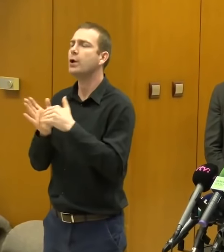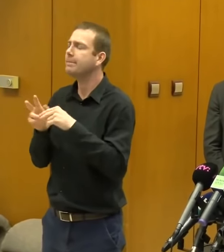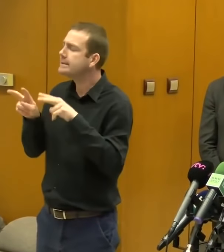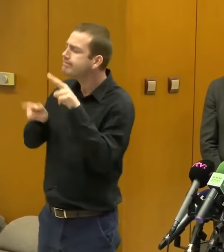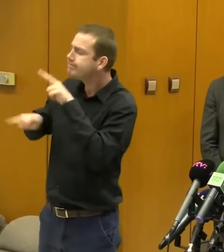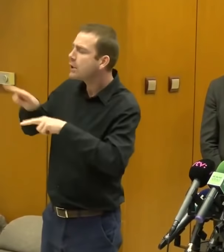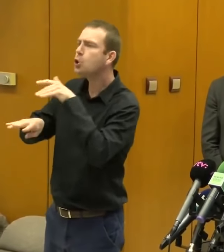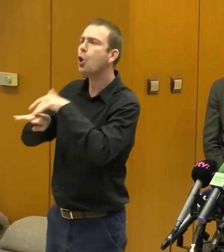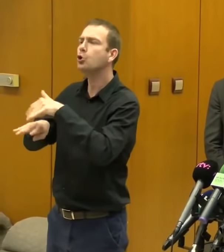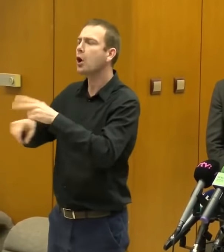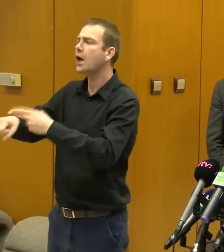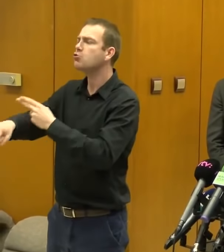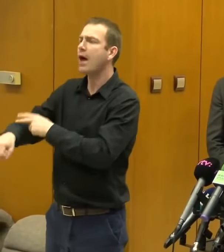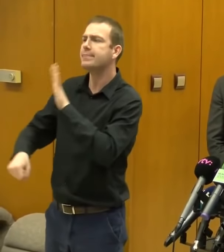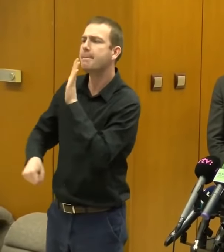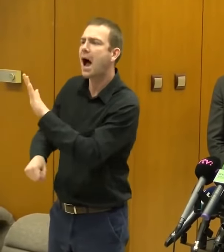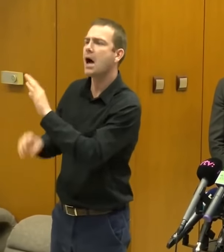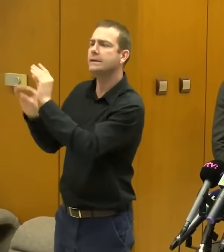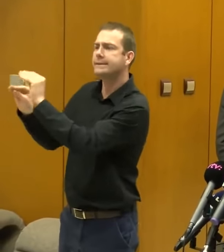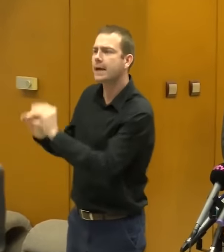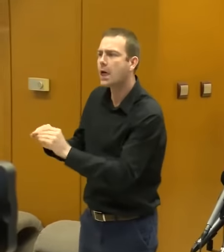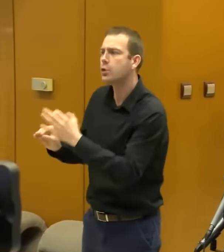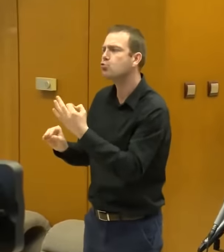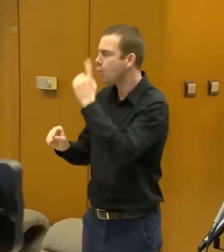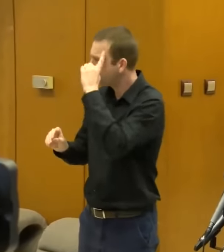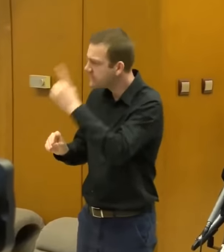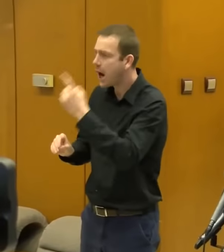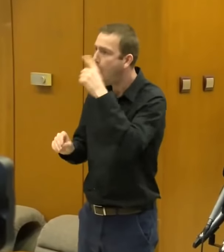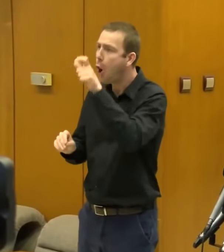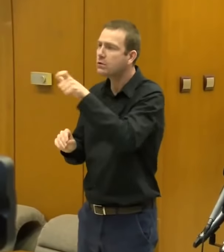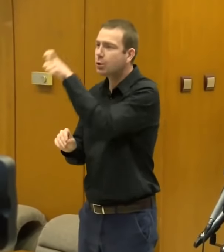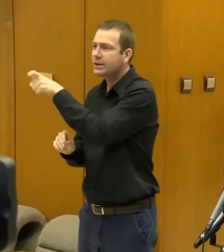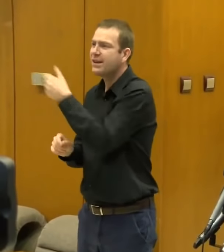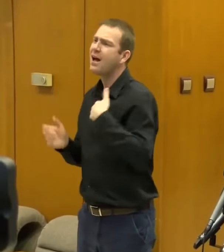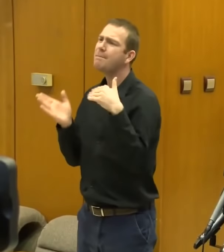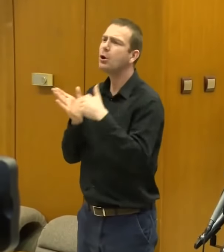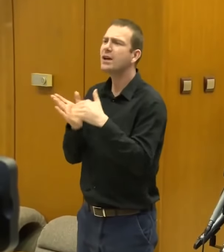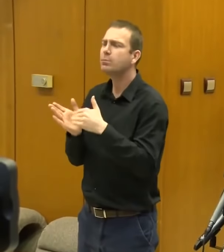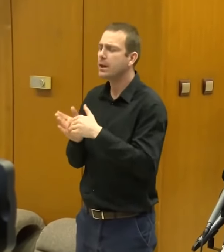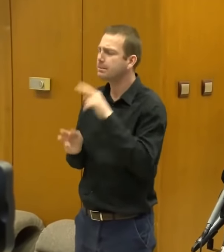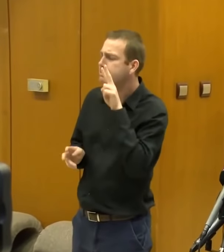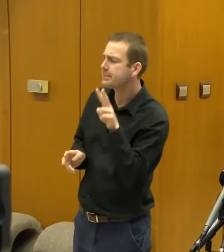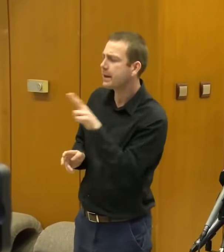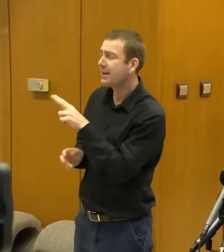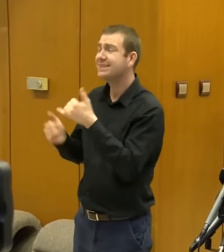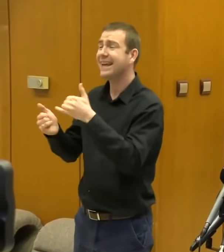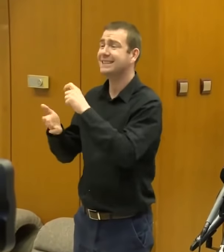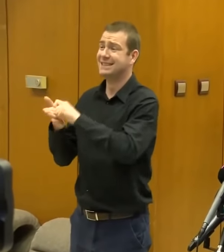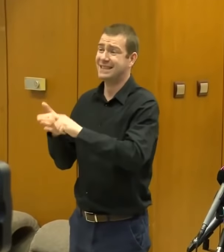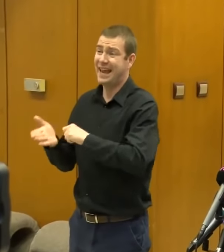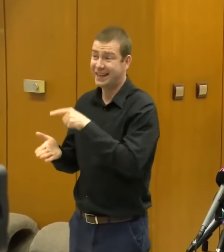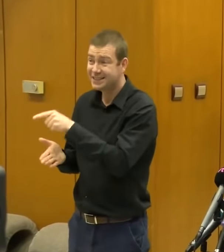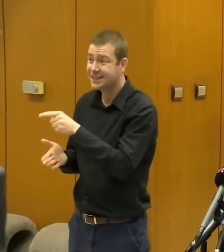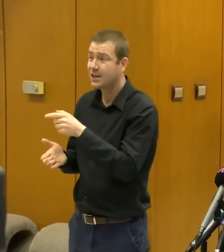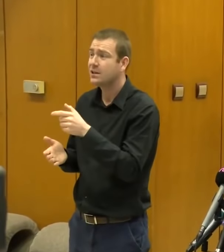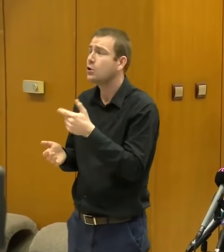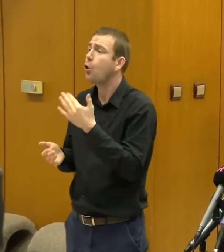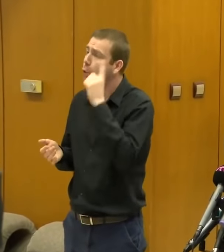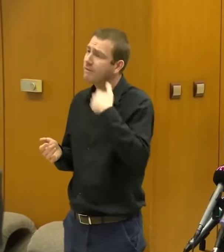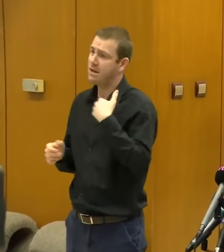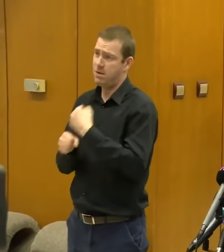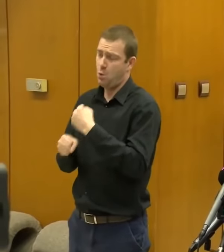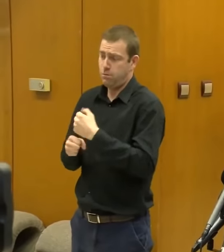bol teraz trošku opatrný v tých predikciách, koľko dokážeme urobiť týchto testov v najbližšej dobe. Samozrejme, že všetci